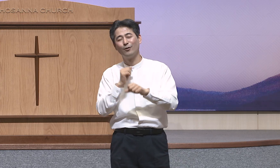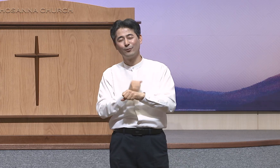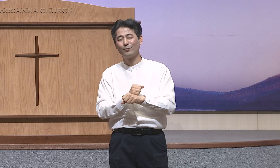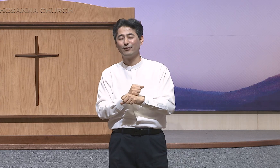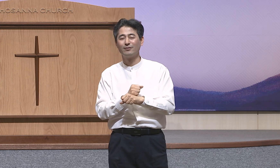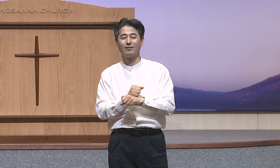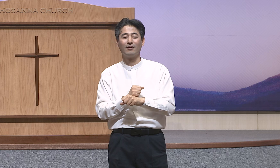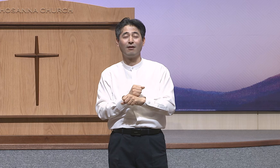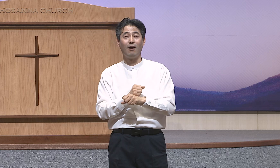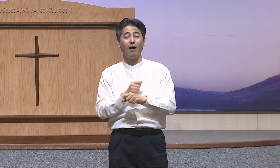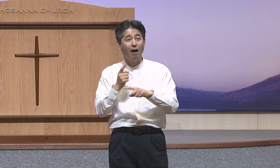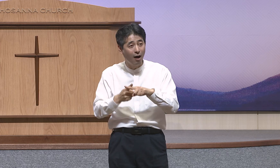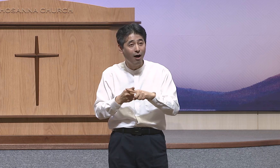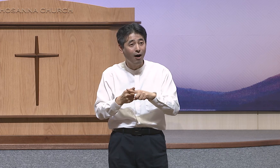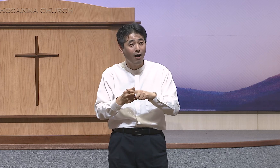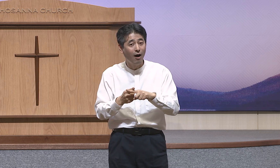어학 공부를 하면서